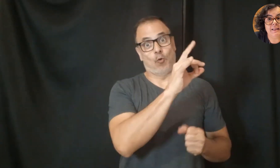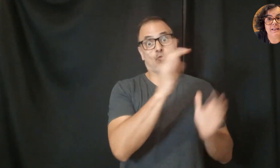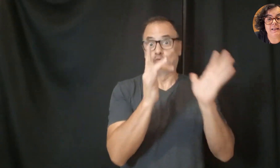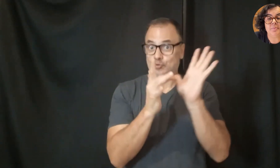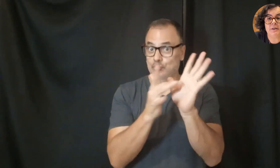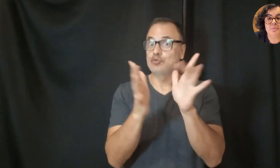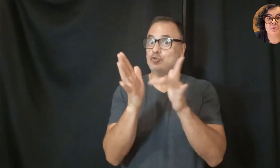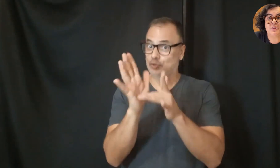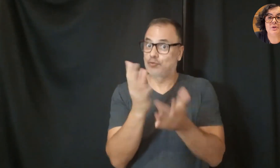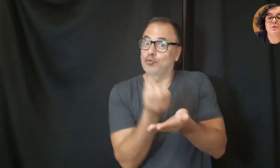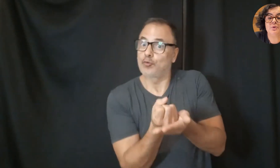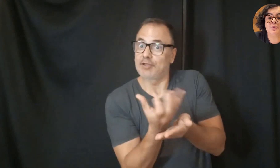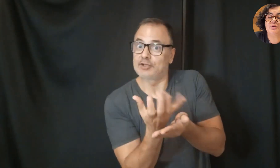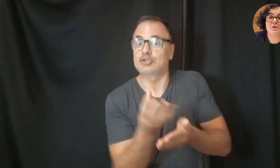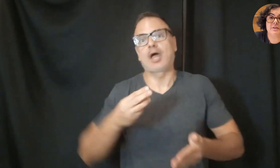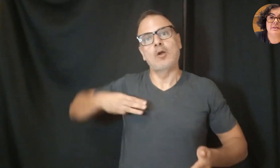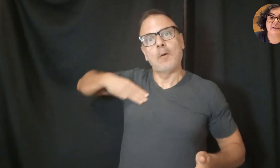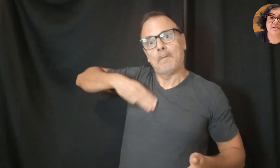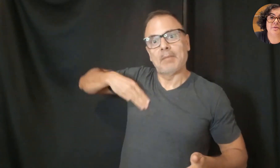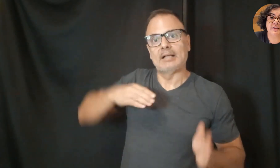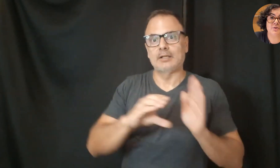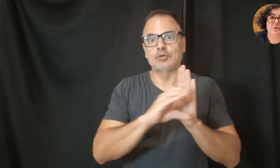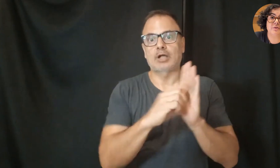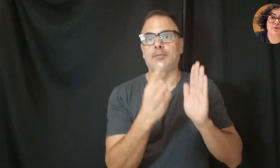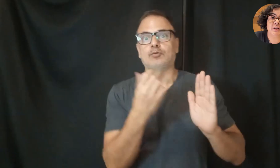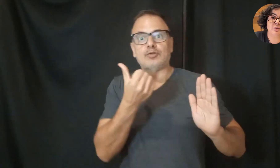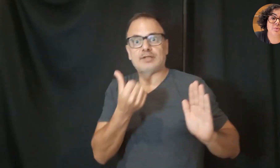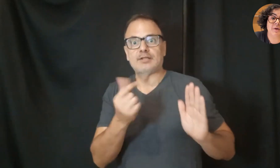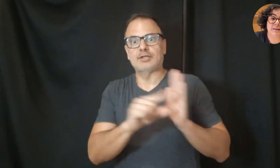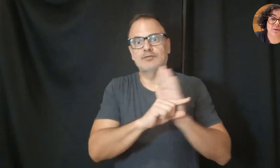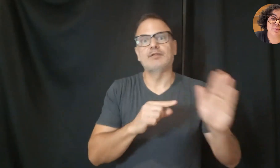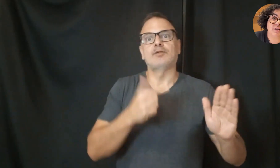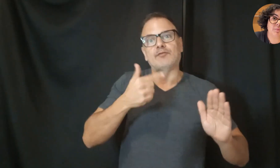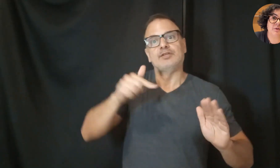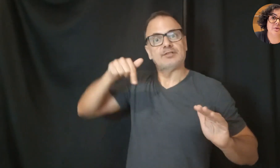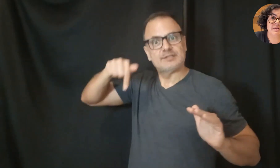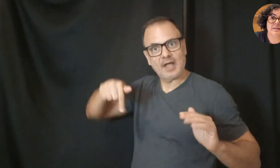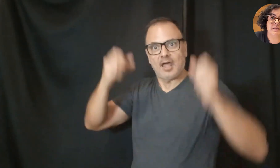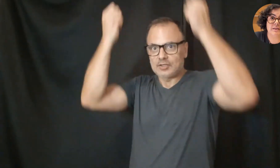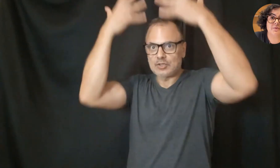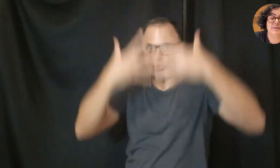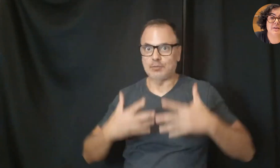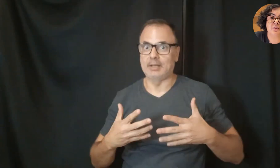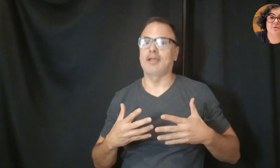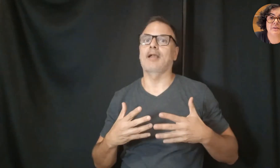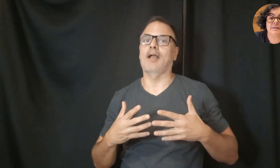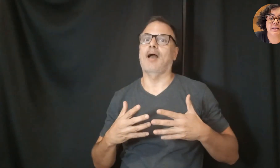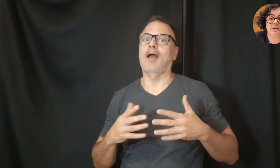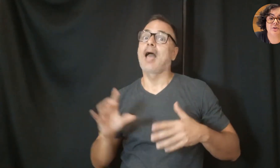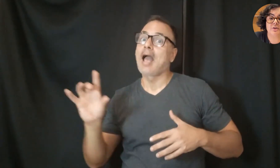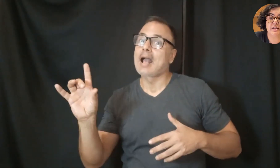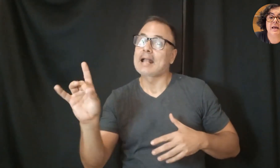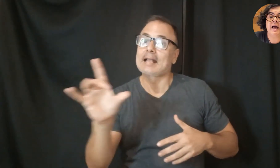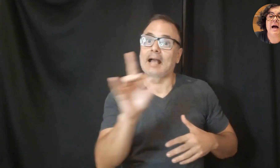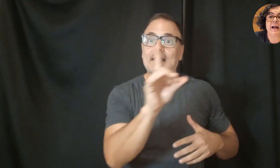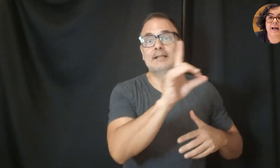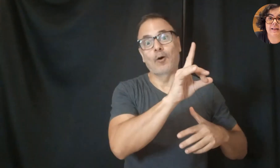Aí lembramos que Jesus nos disse através do Evangelho de Mateus, capítulo 16, versículo 27, a cada